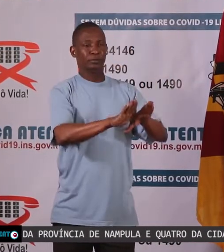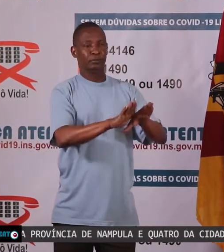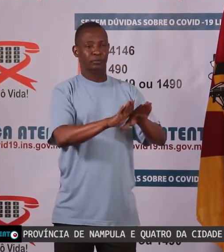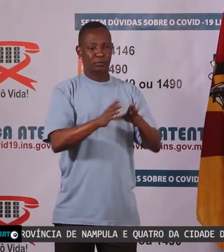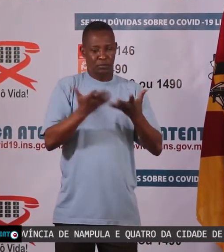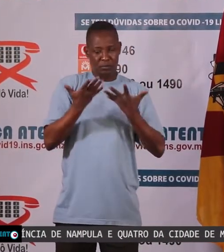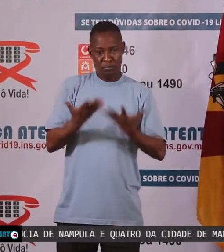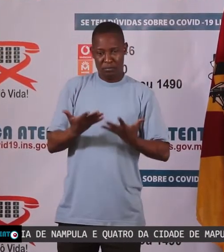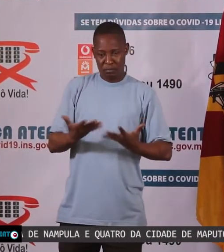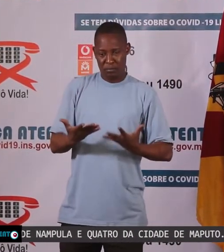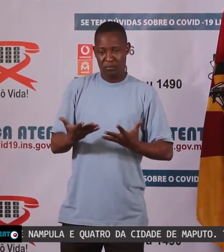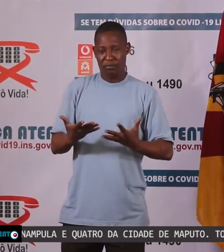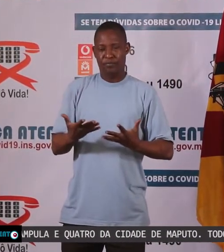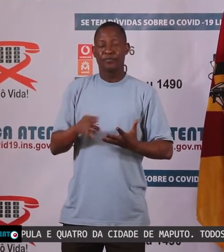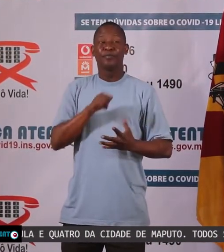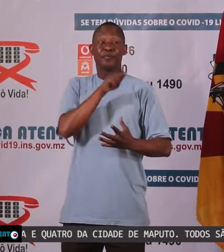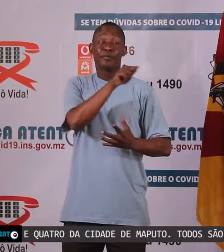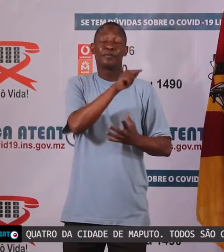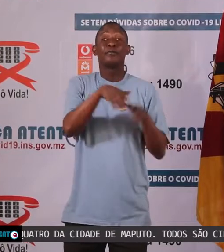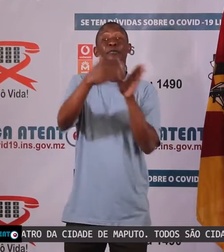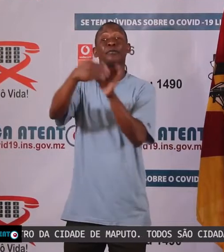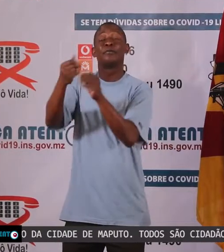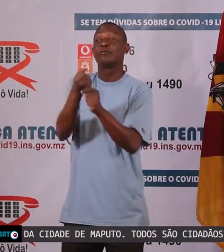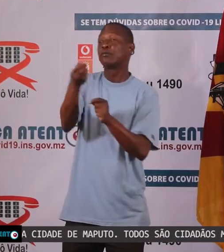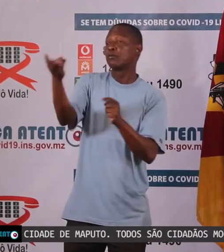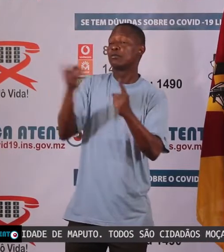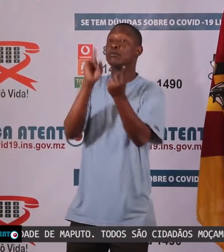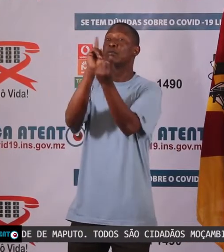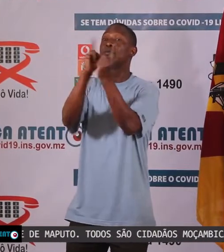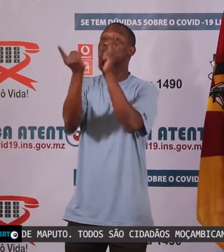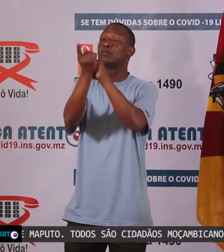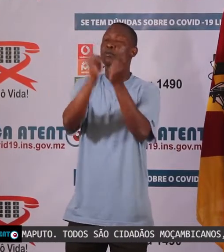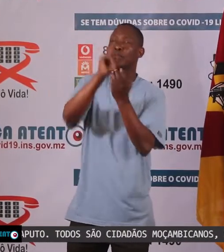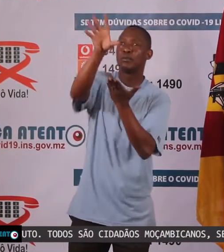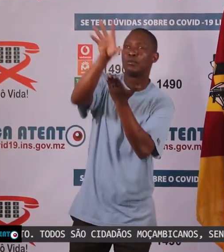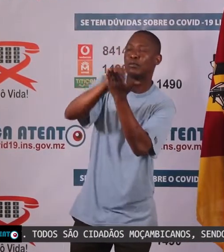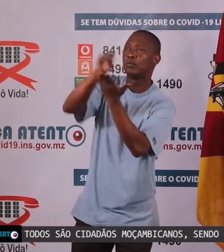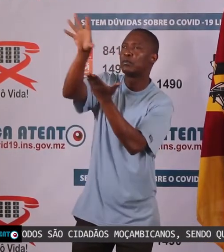momento decorre o processo de mapeamento de todos os contactos.